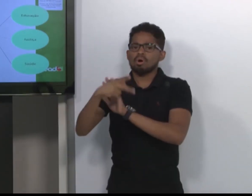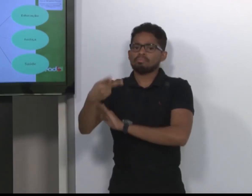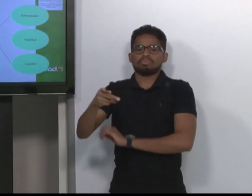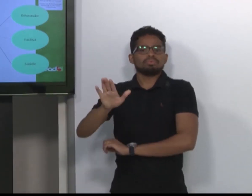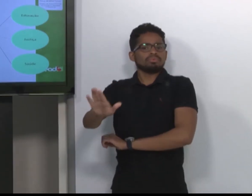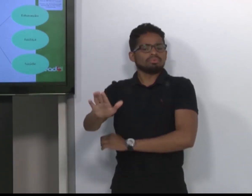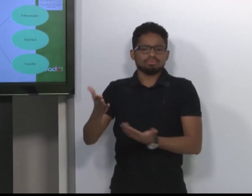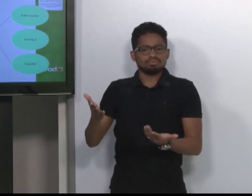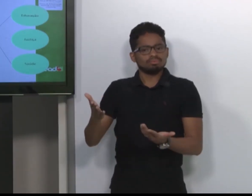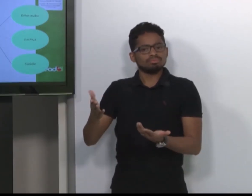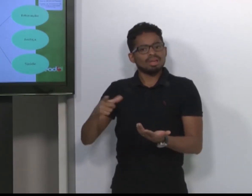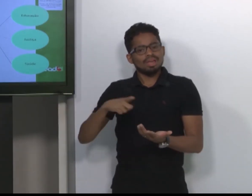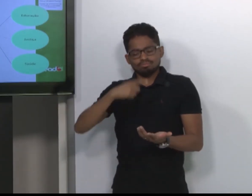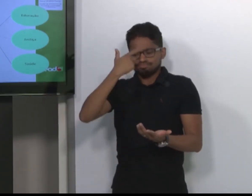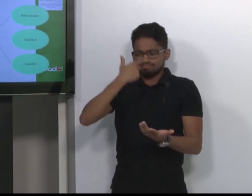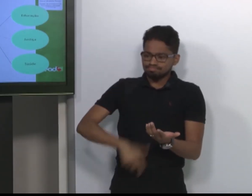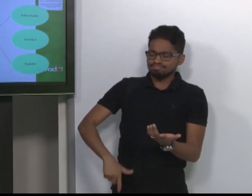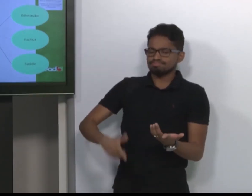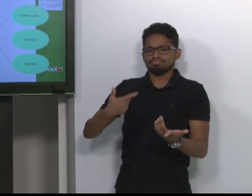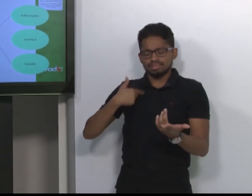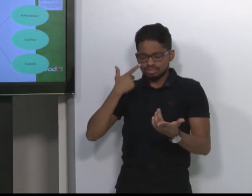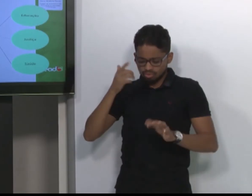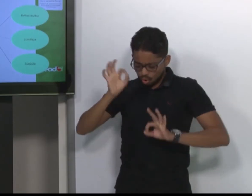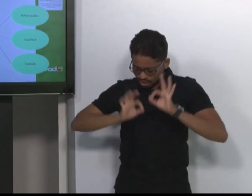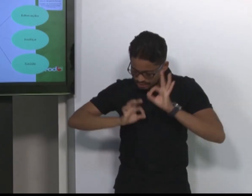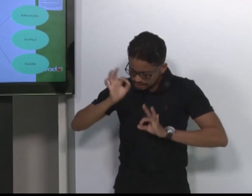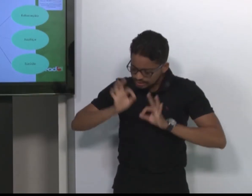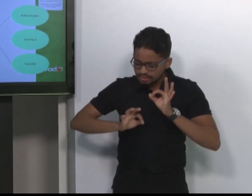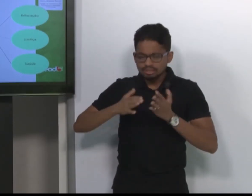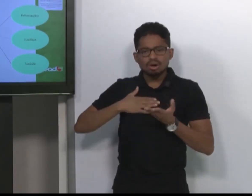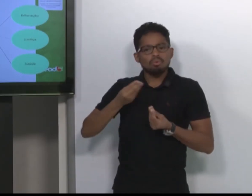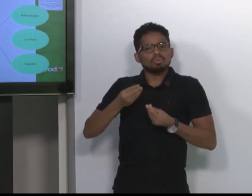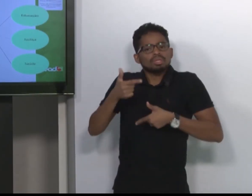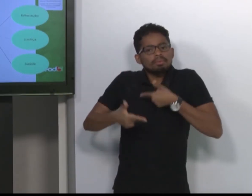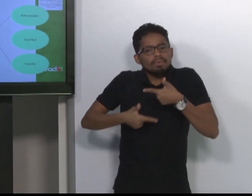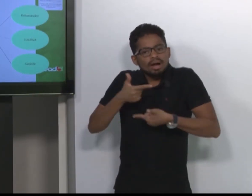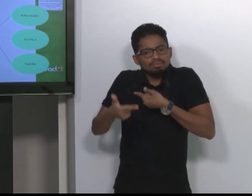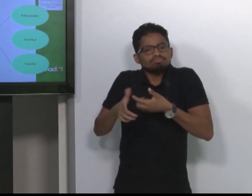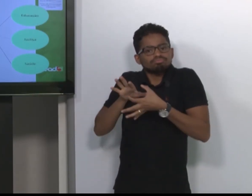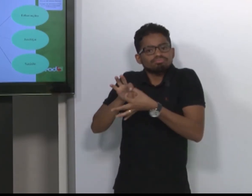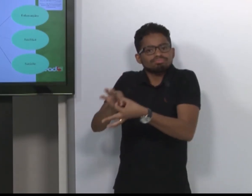Então, ele precisa se preparar para esse trabalho, estar coerente para esse trabalho.